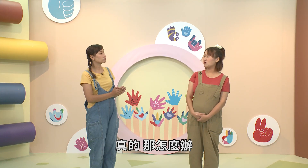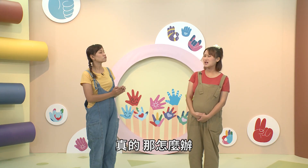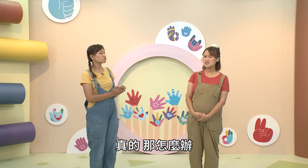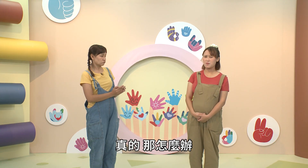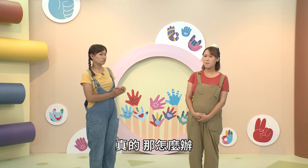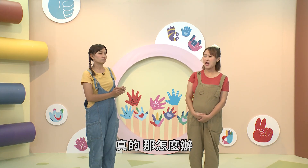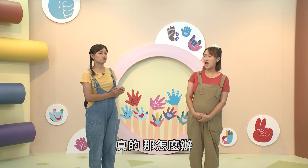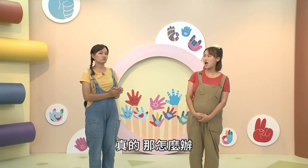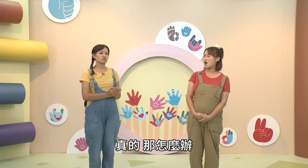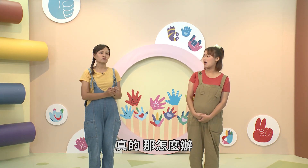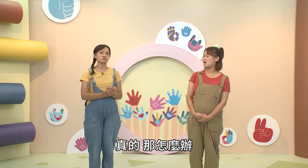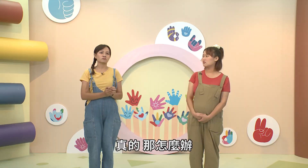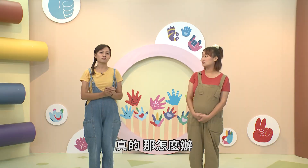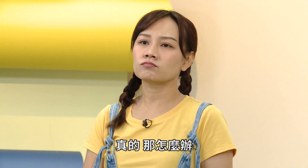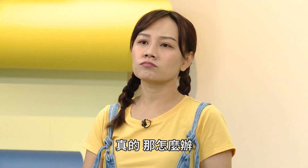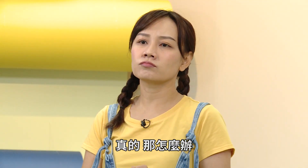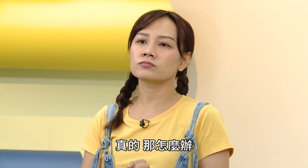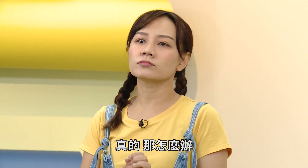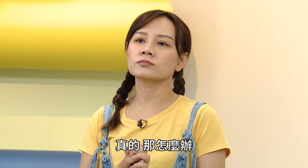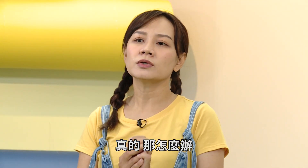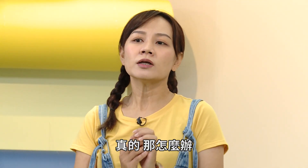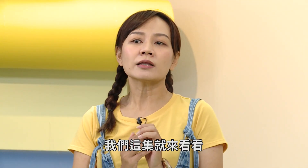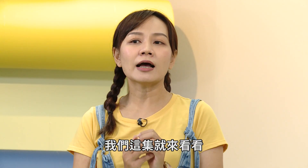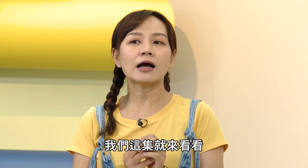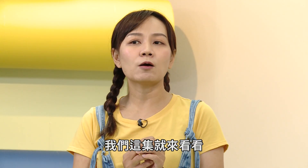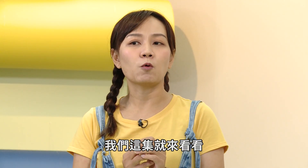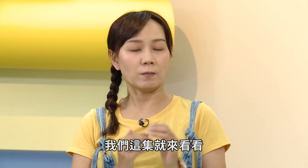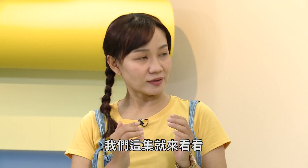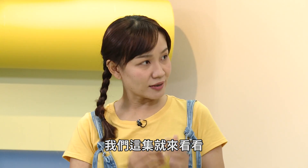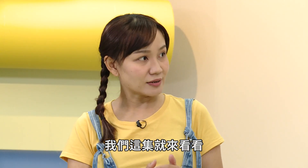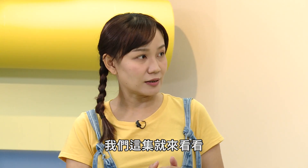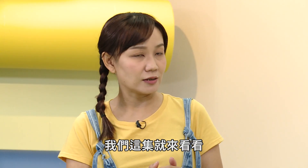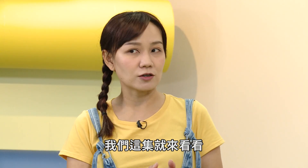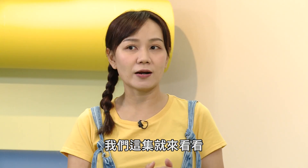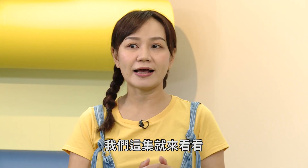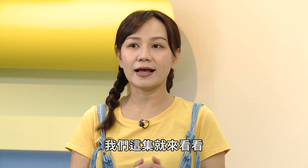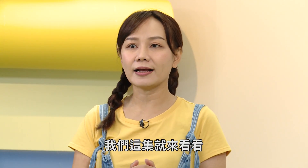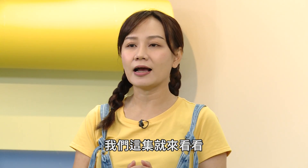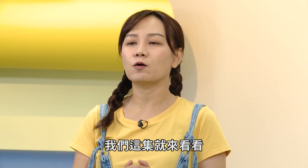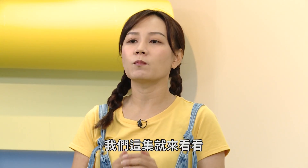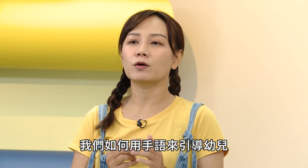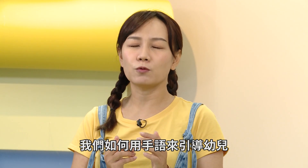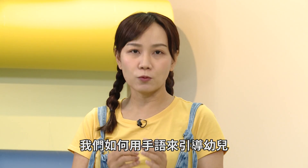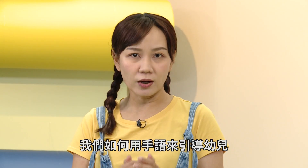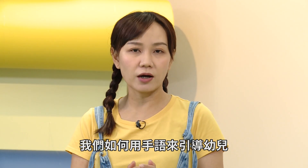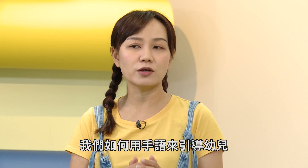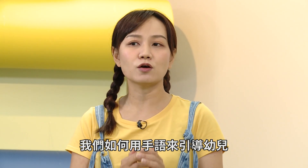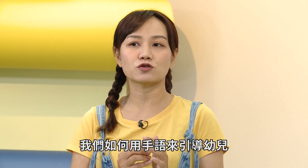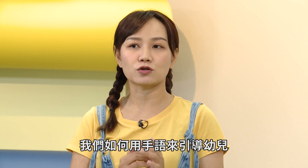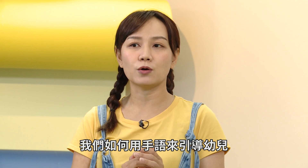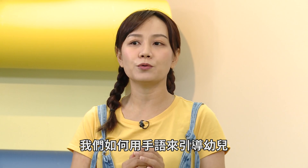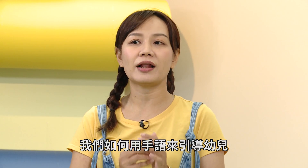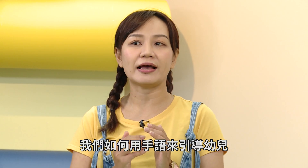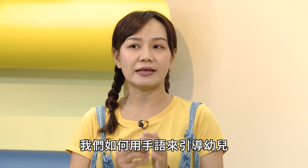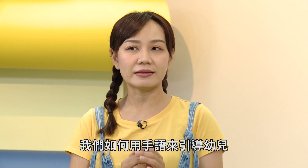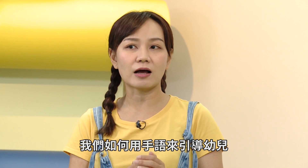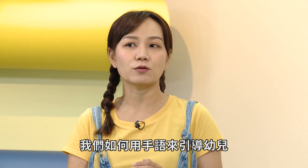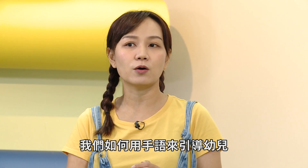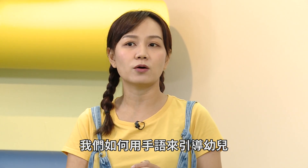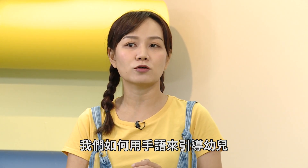那怎么办啊？ 那我们这集就来看看我们如何用手语来引导幼儿说